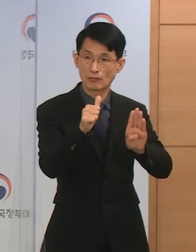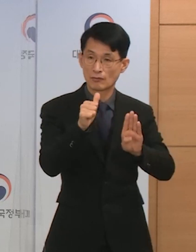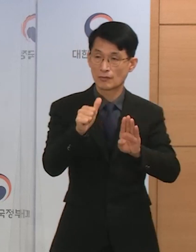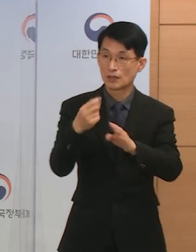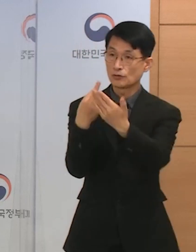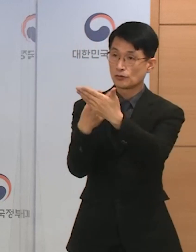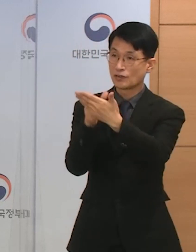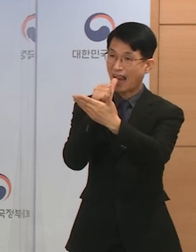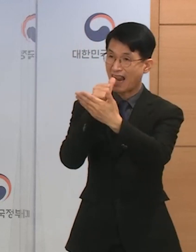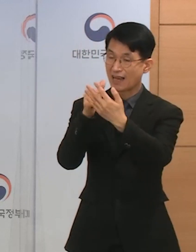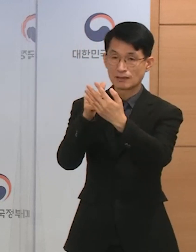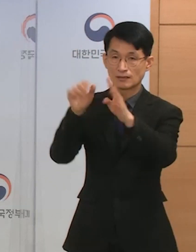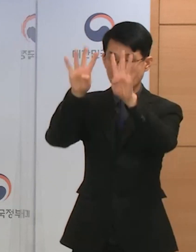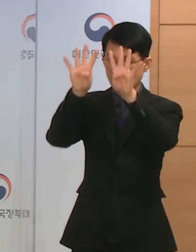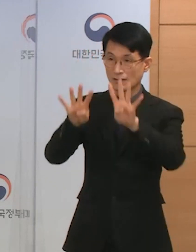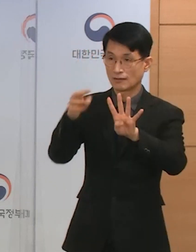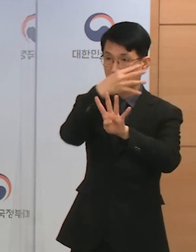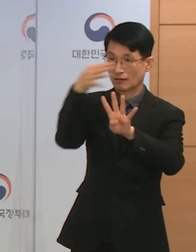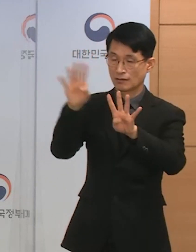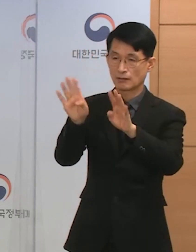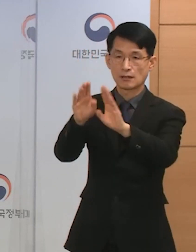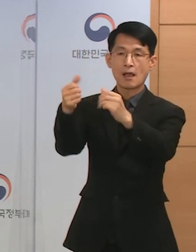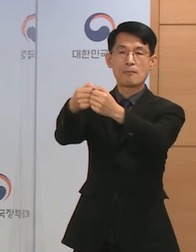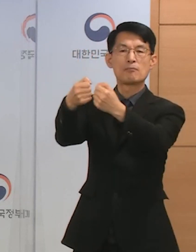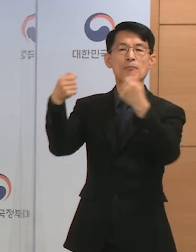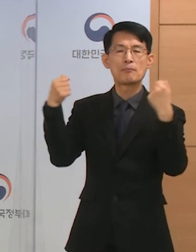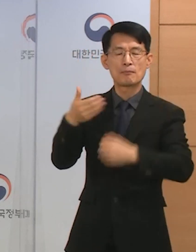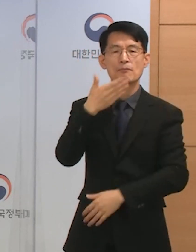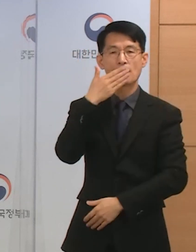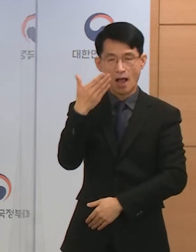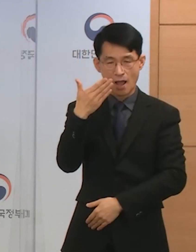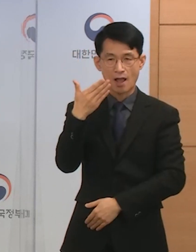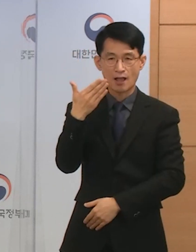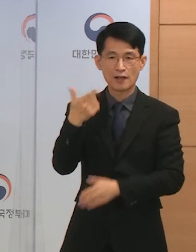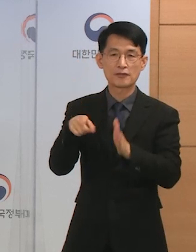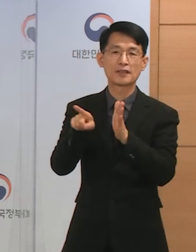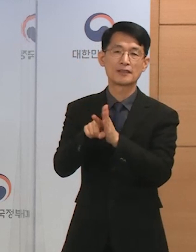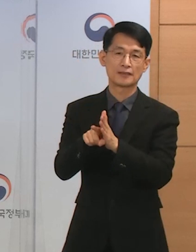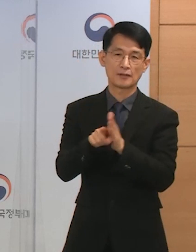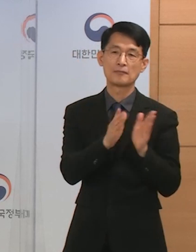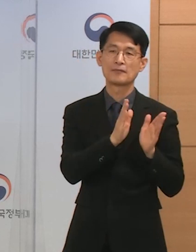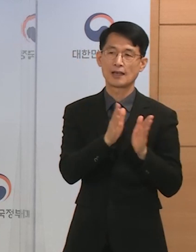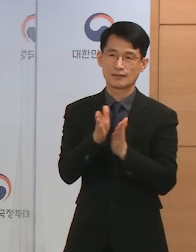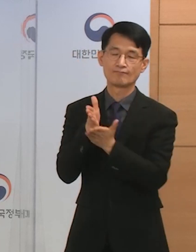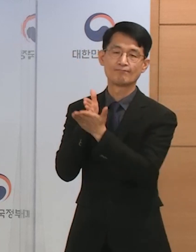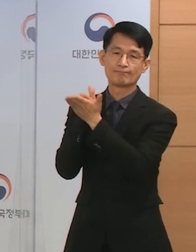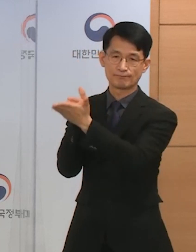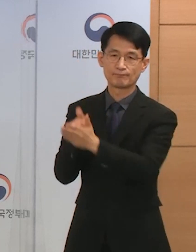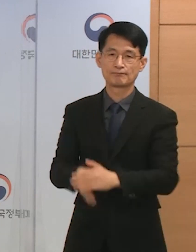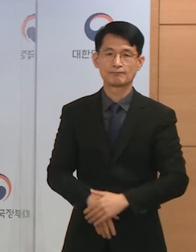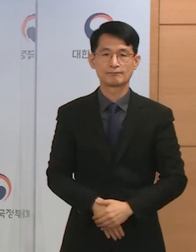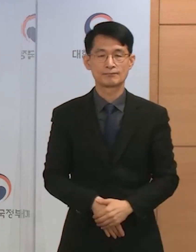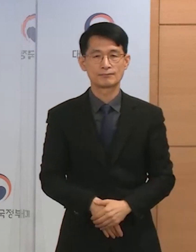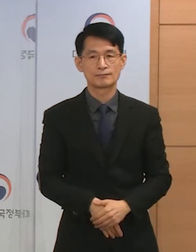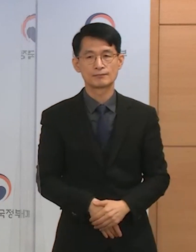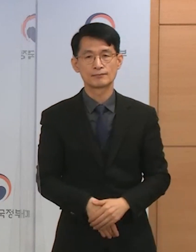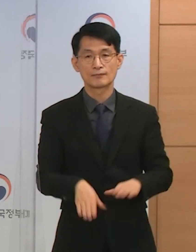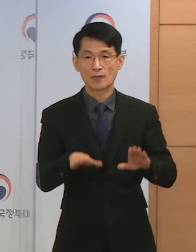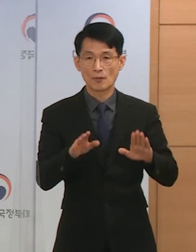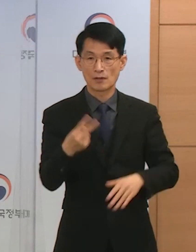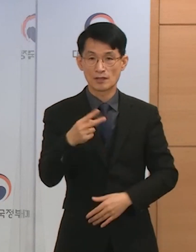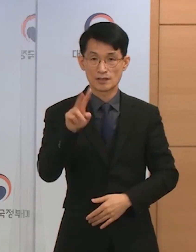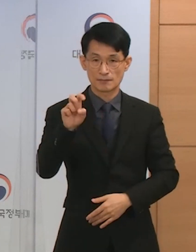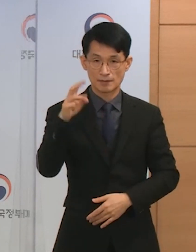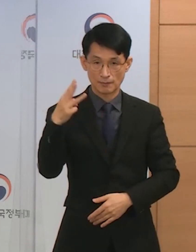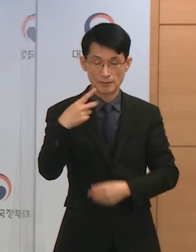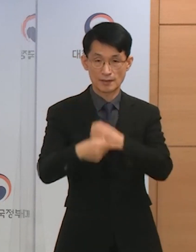방범창을 개폐형으로 설치할 수 있도록 근거 마련을 권고하였습니다. 그리고 올해 내에